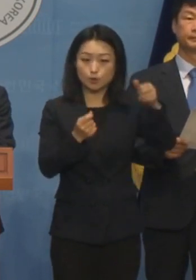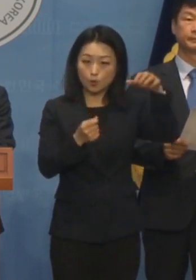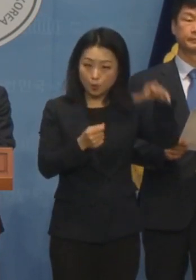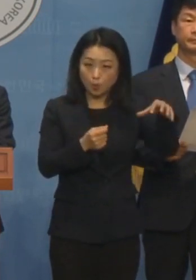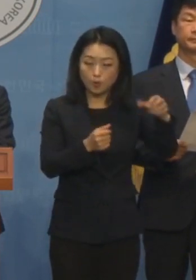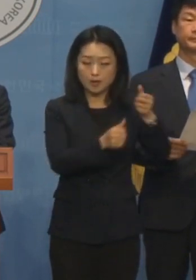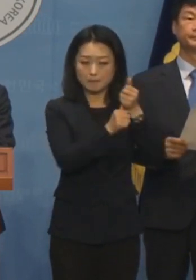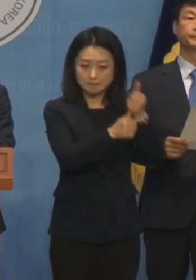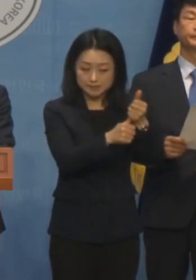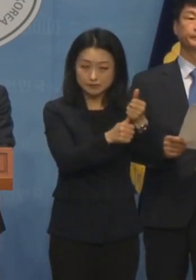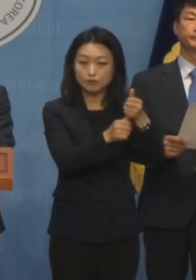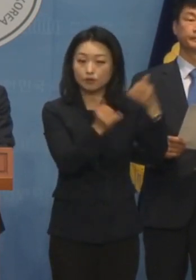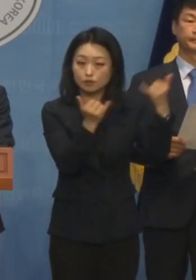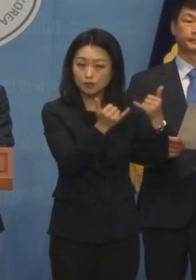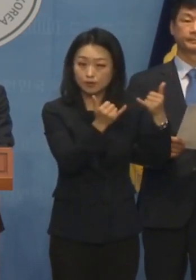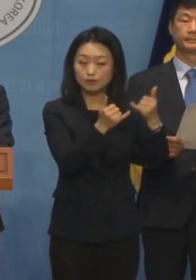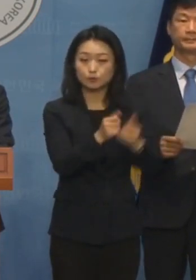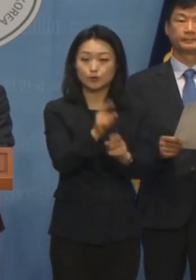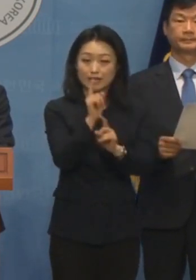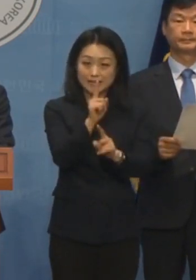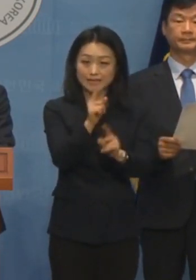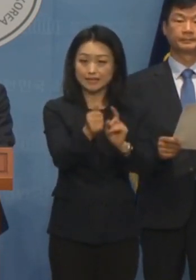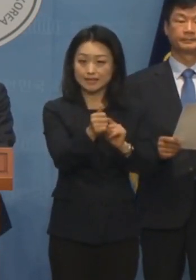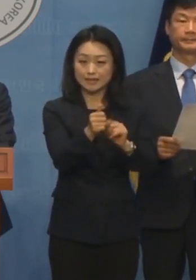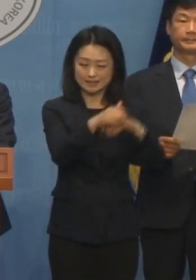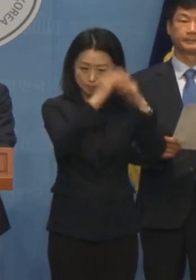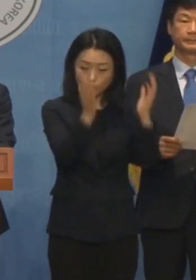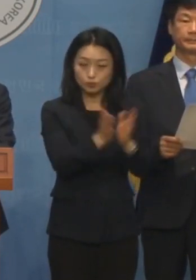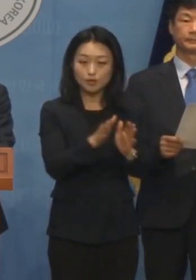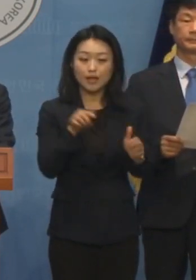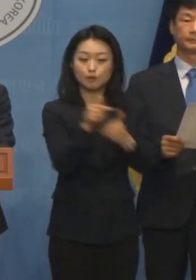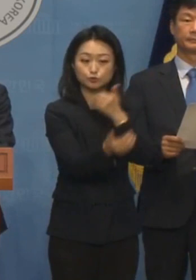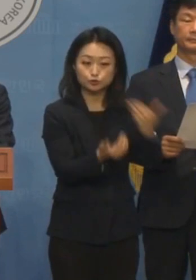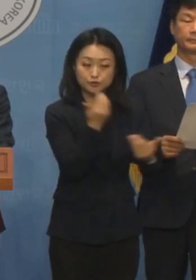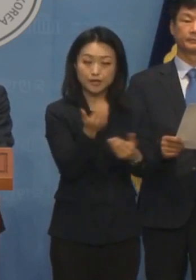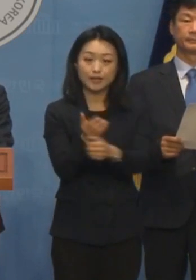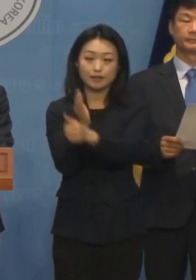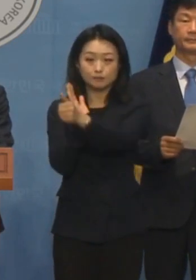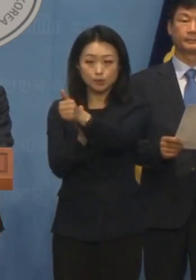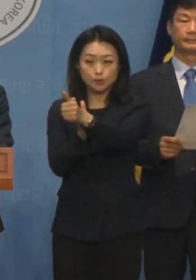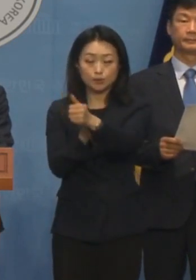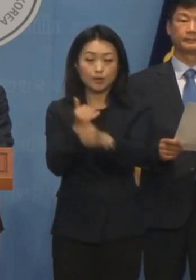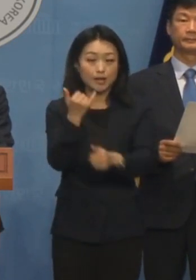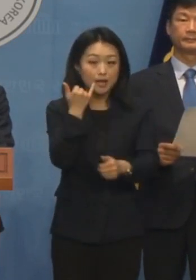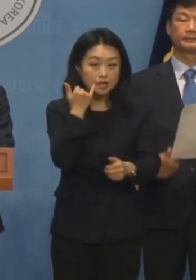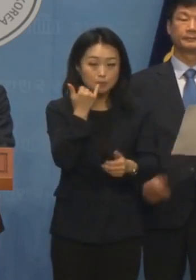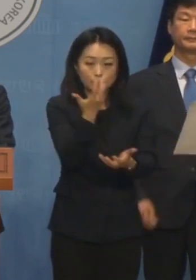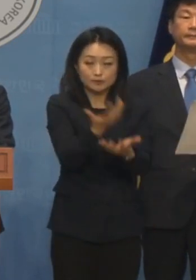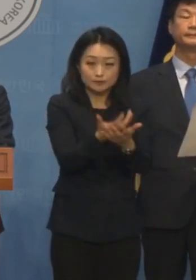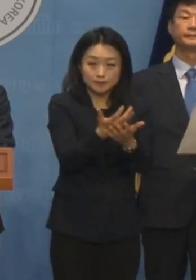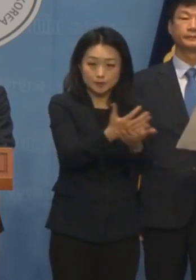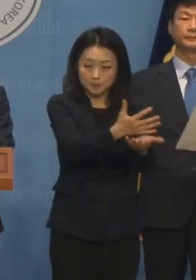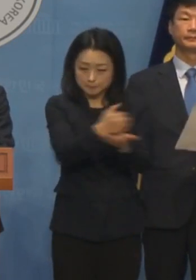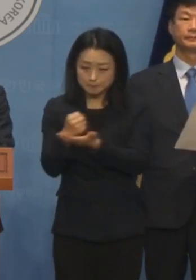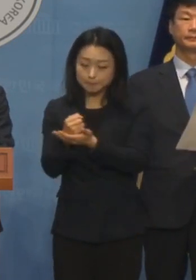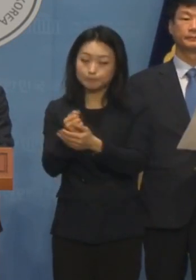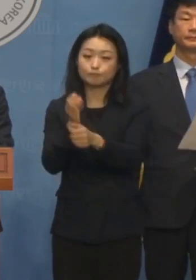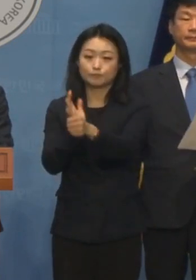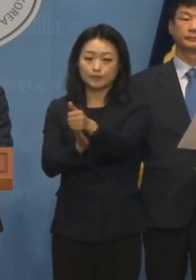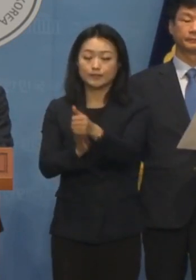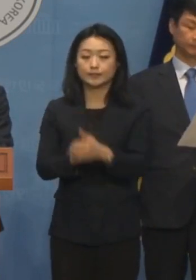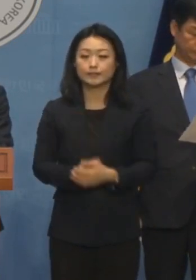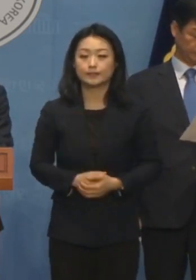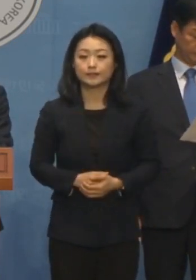대통령실 비서관들, 이모 씨 등을 상대로 압수수색 및 통신자료 확보에 나서는 등 수사를 진행해야